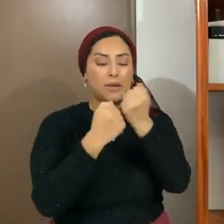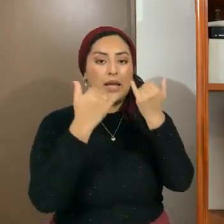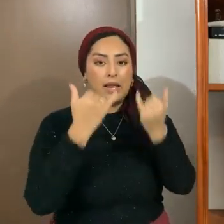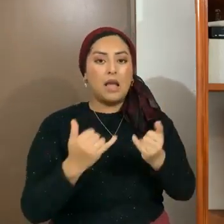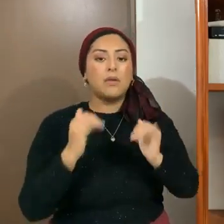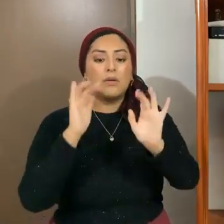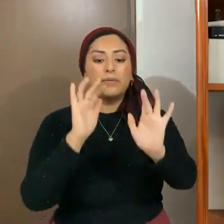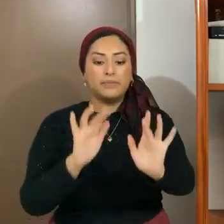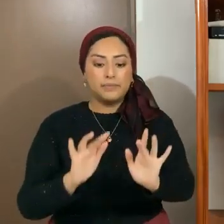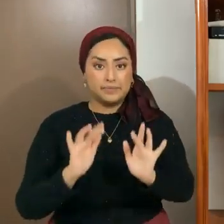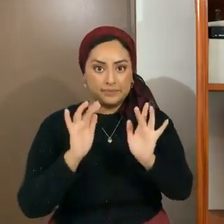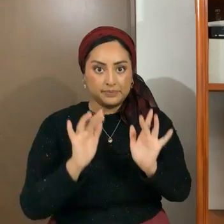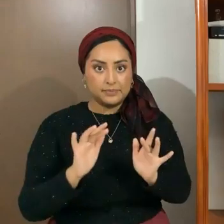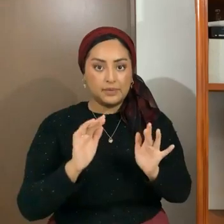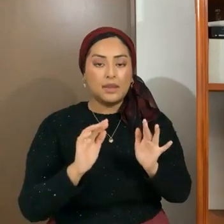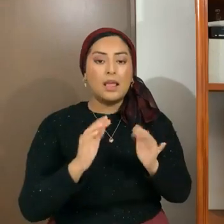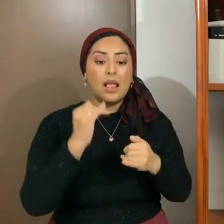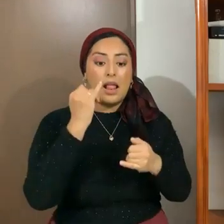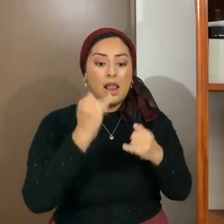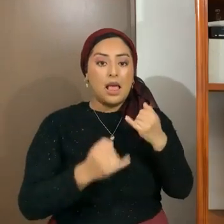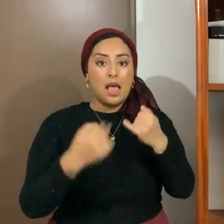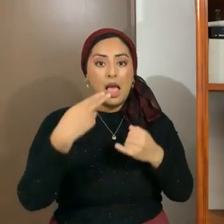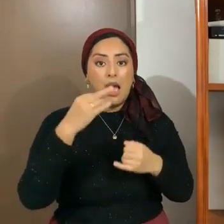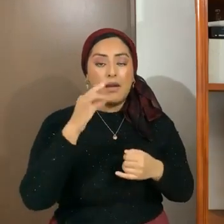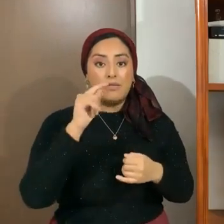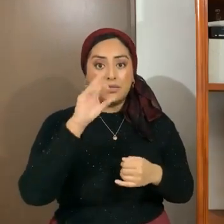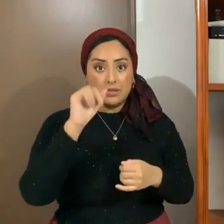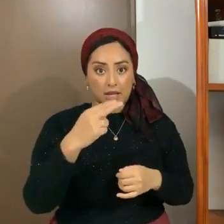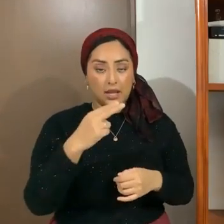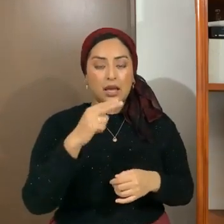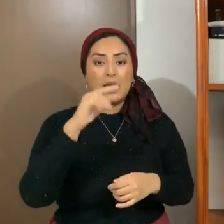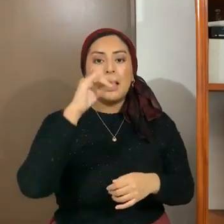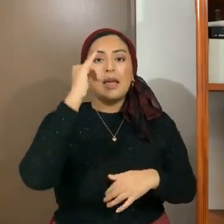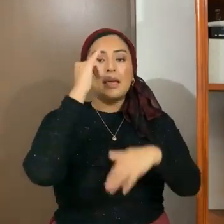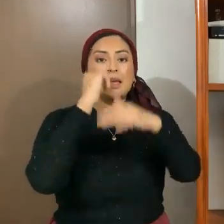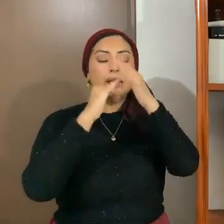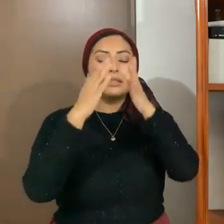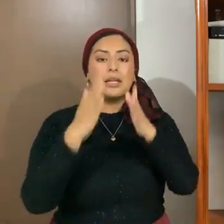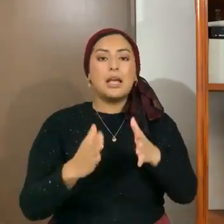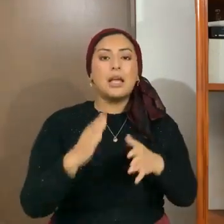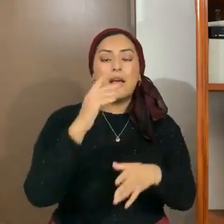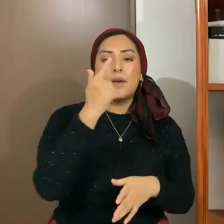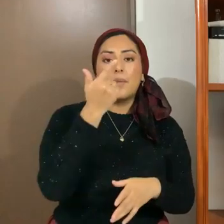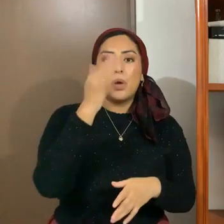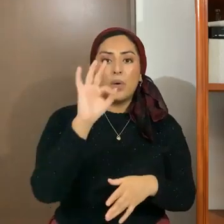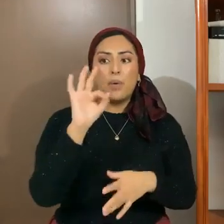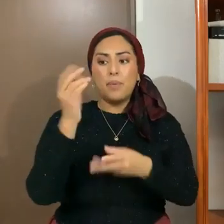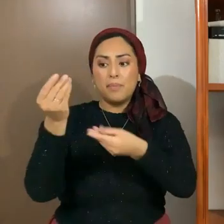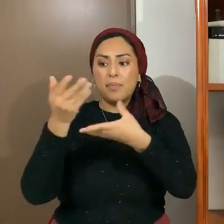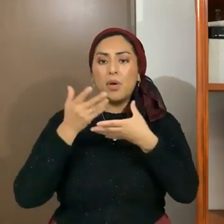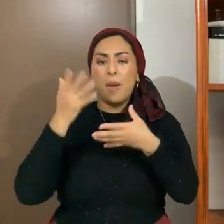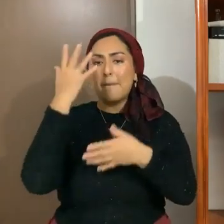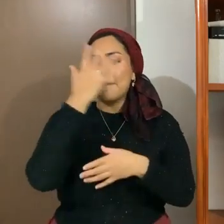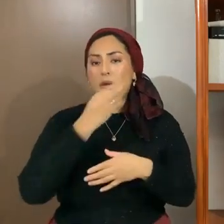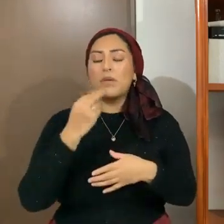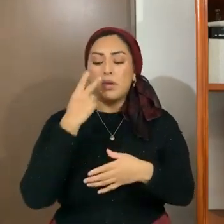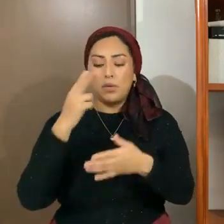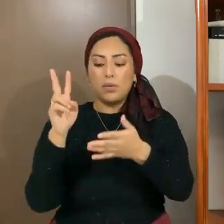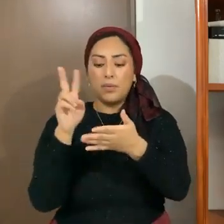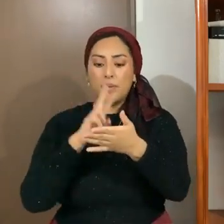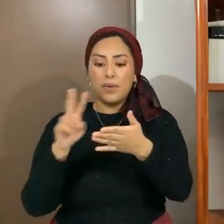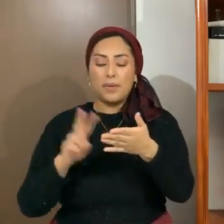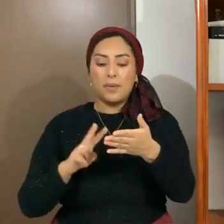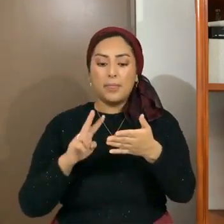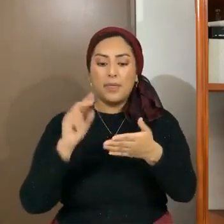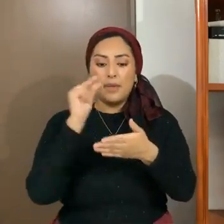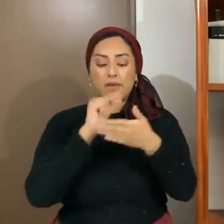la consolación. La última Haftarah, Isaías 29, nos dice algo muy hermoso. Vamos a leer en el